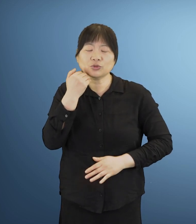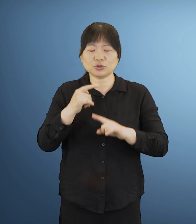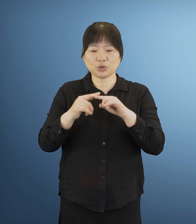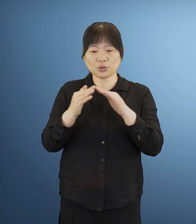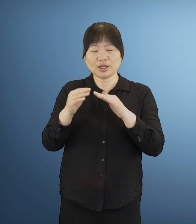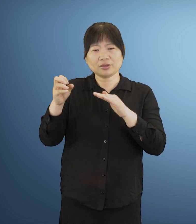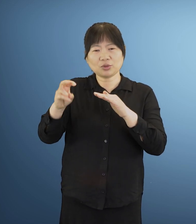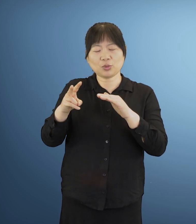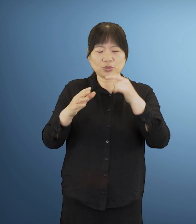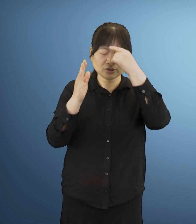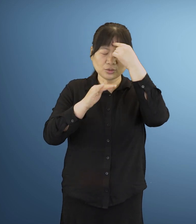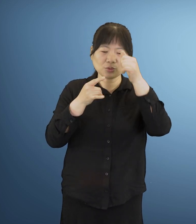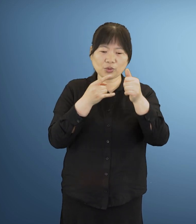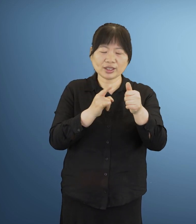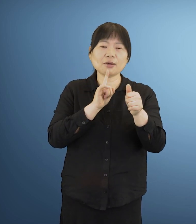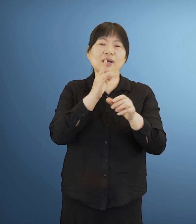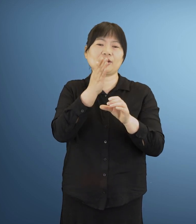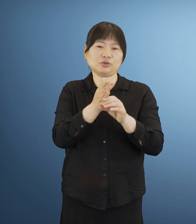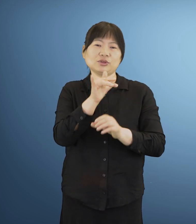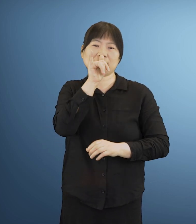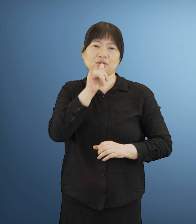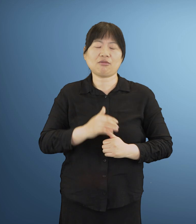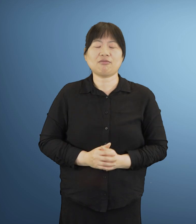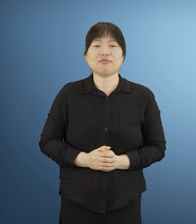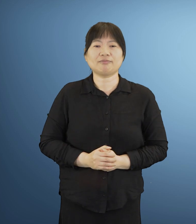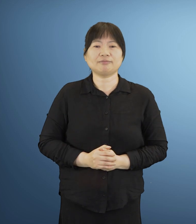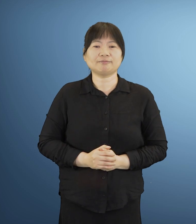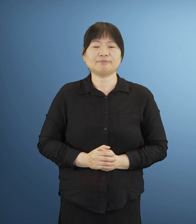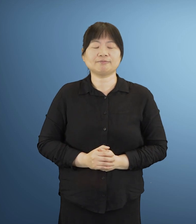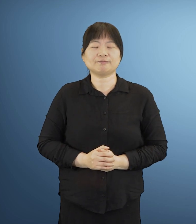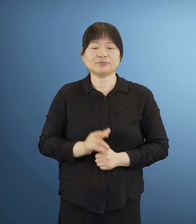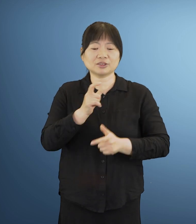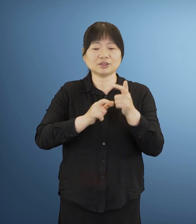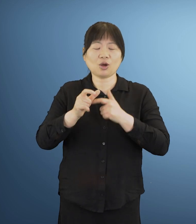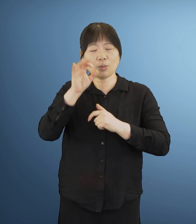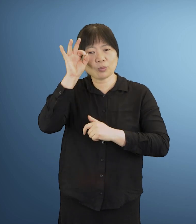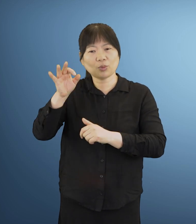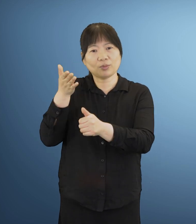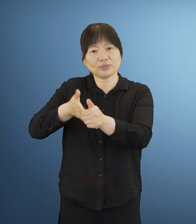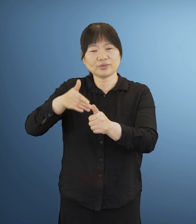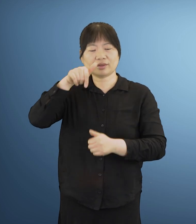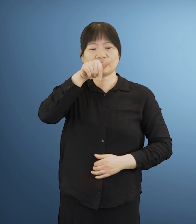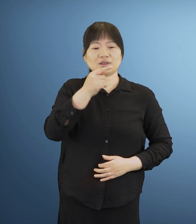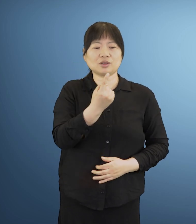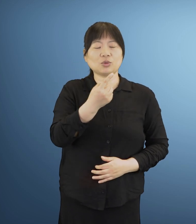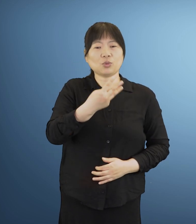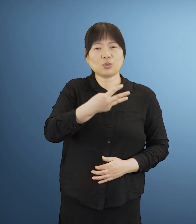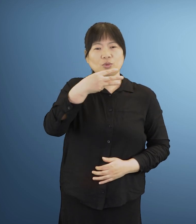교회와 성도들에게 하고 있단 말이에요. 한 군데 더 볼까요? 골로새서.